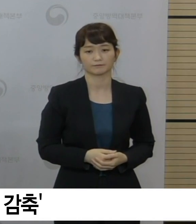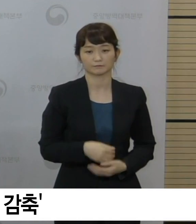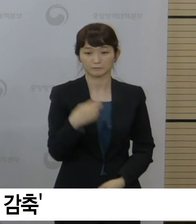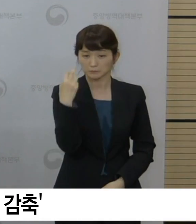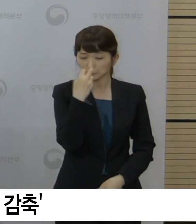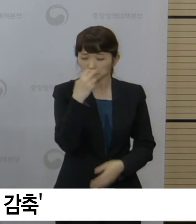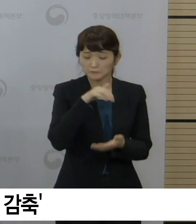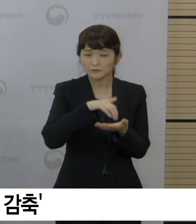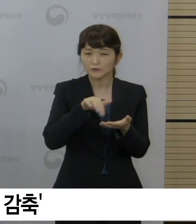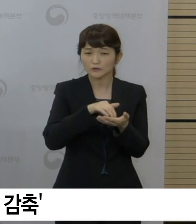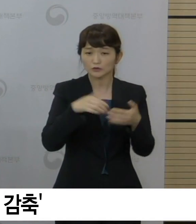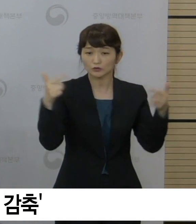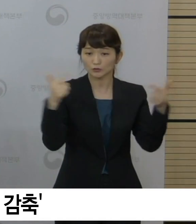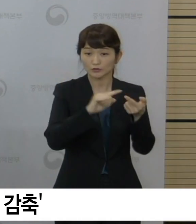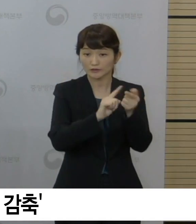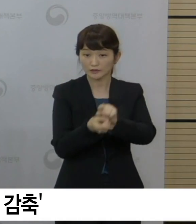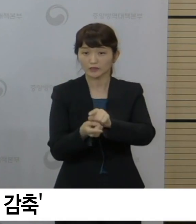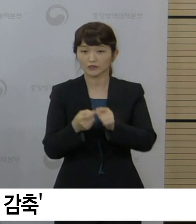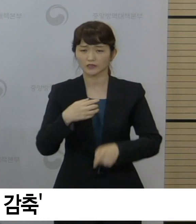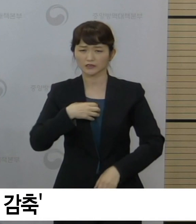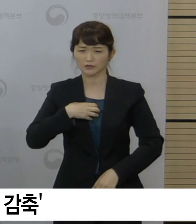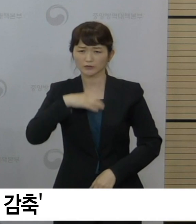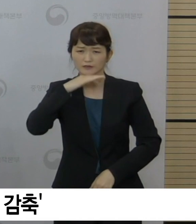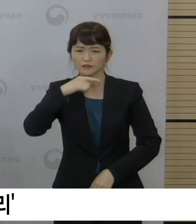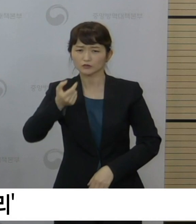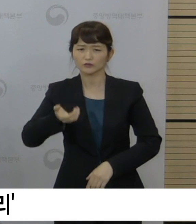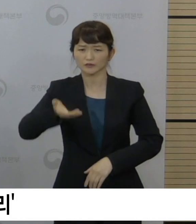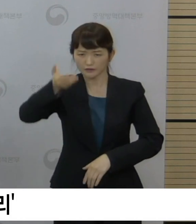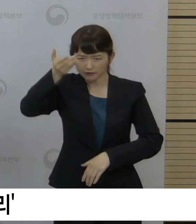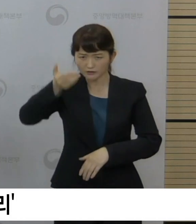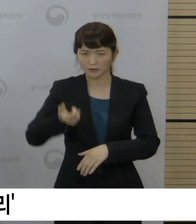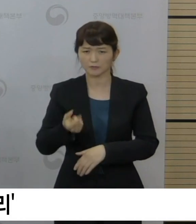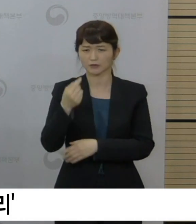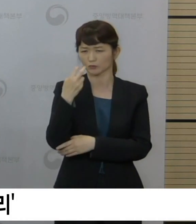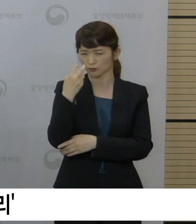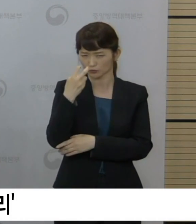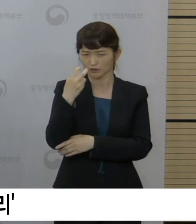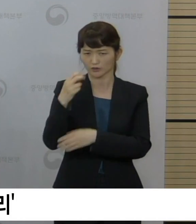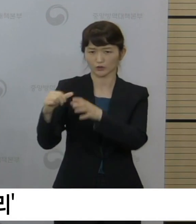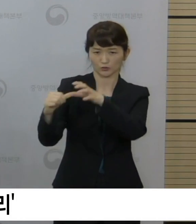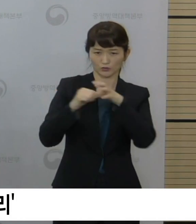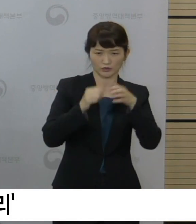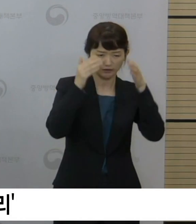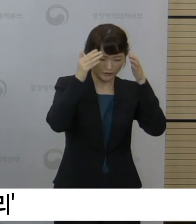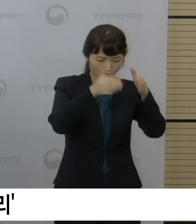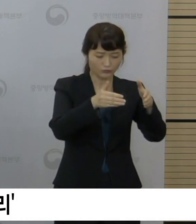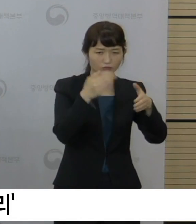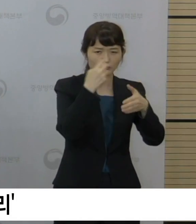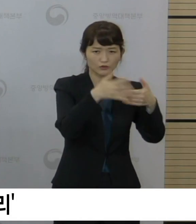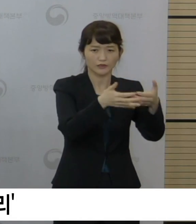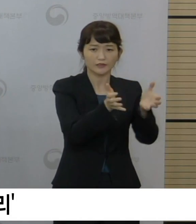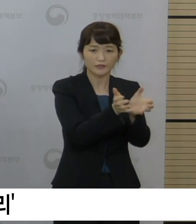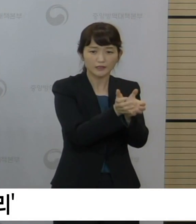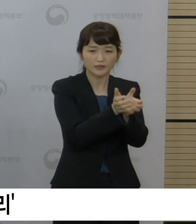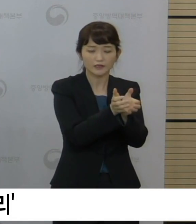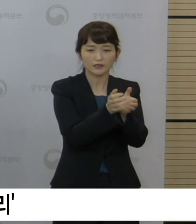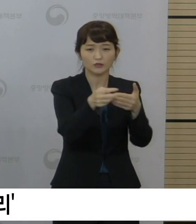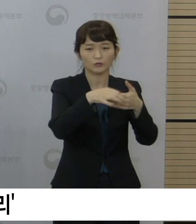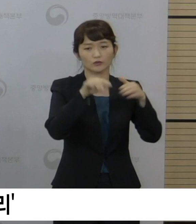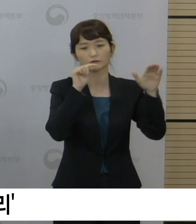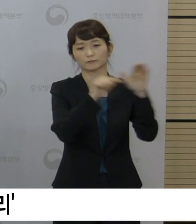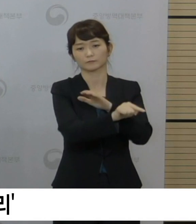모니터링 횟수를 줄이는 대신에 고위험군 패스트트랙 등을 활용해서 집중관리군도 대면 진료 위주의